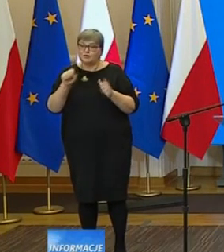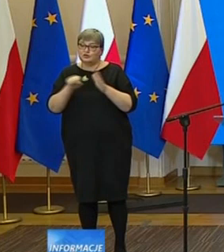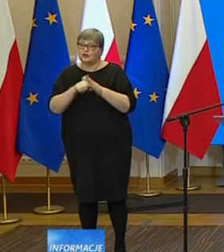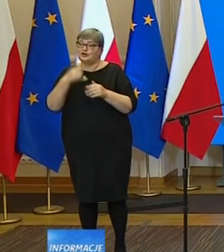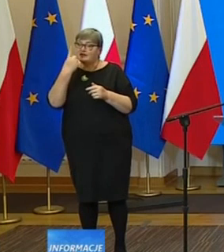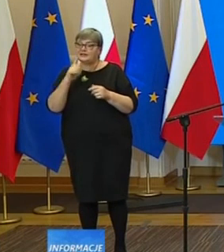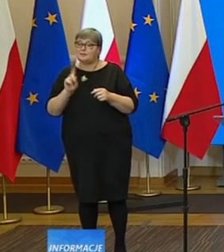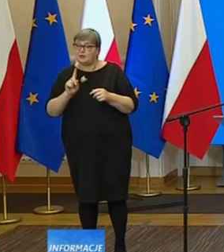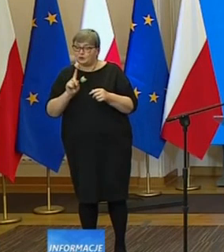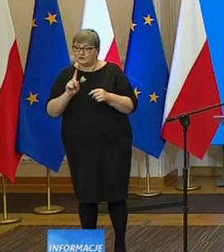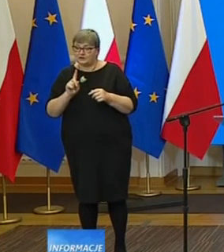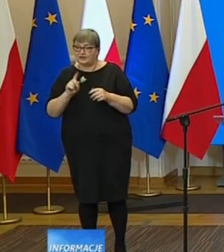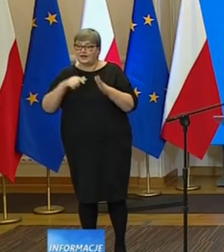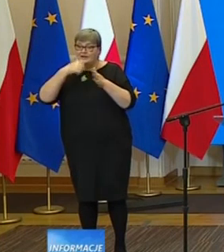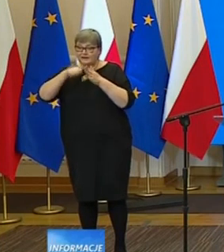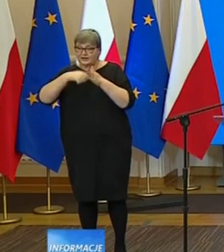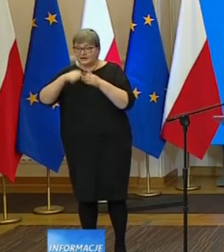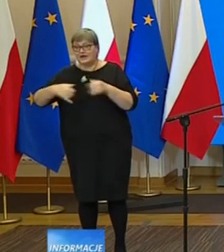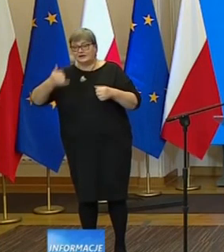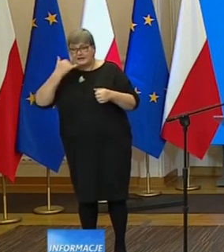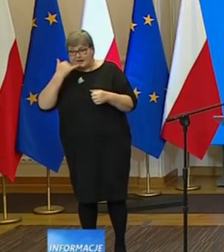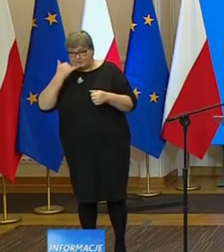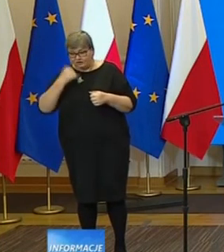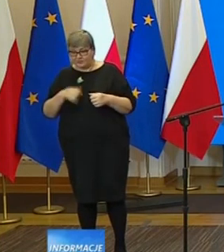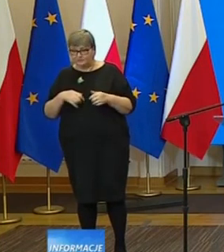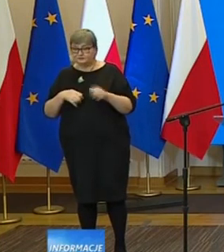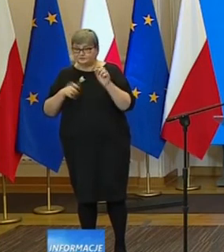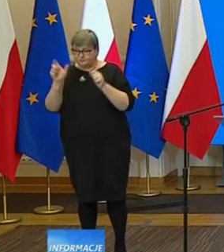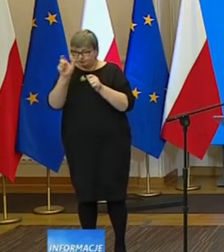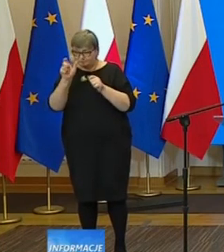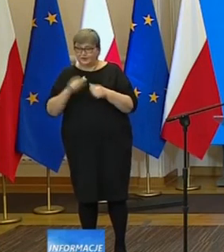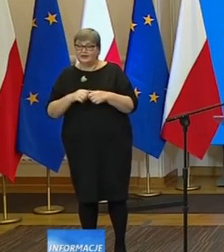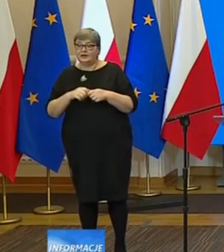minuty, nagrany telefonem komórkowym,